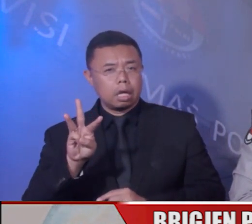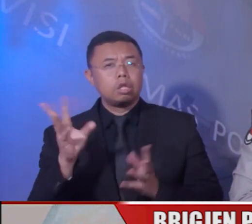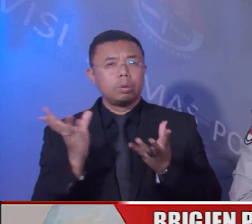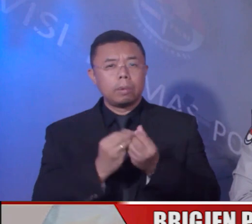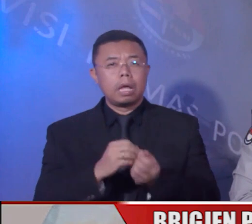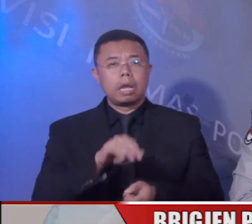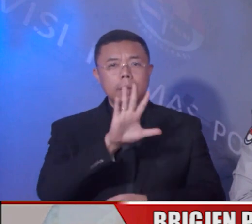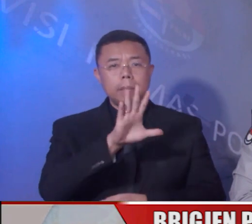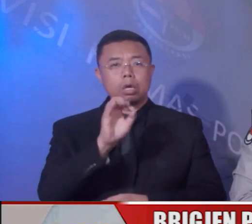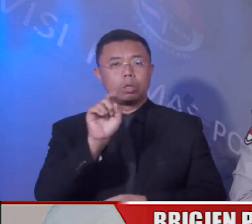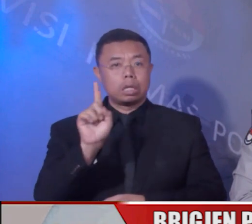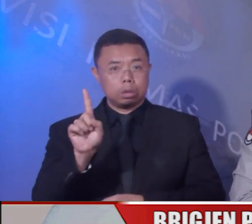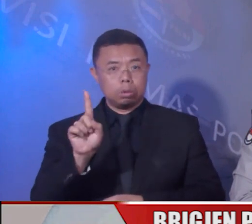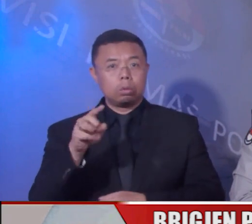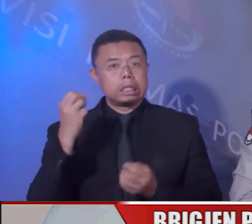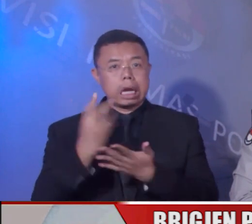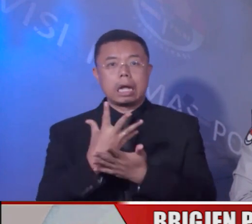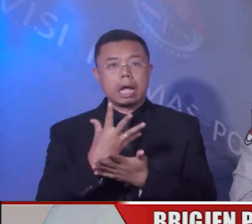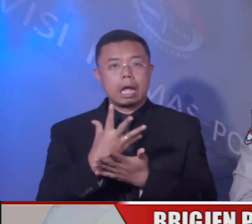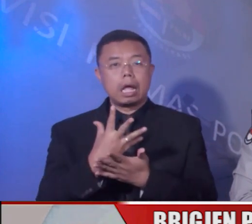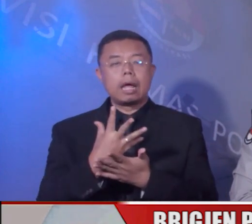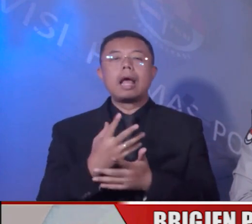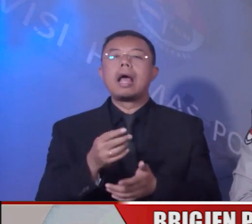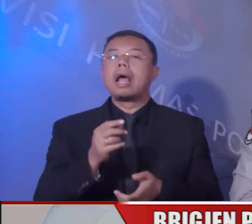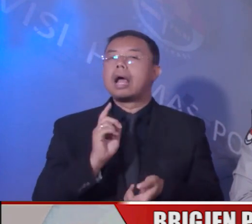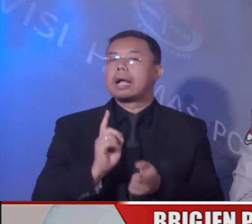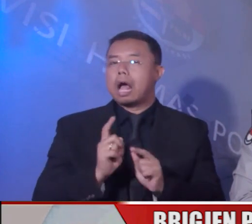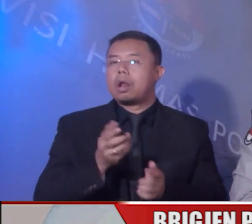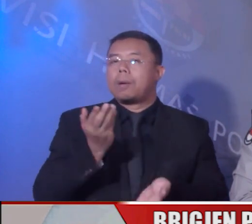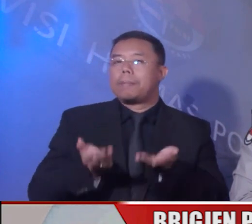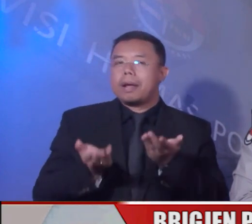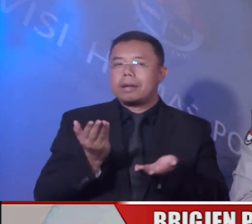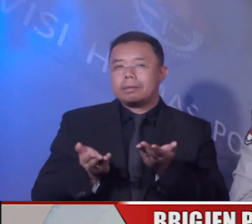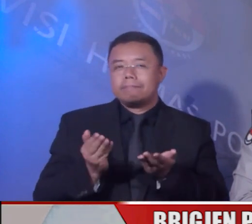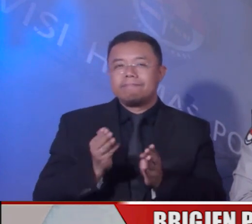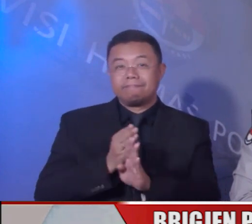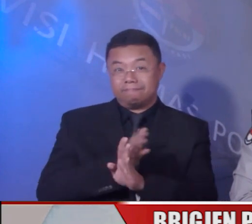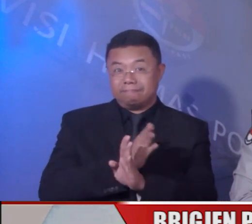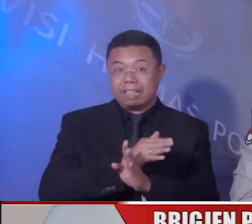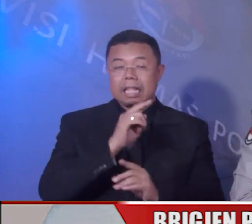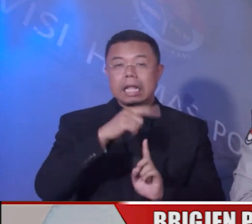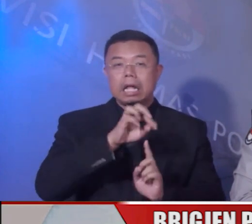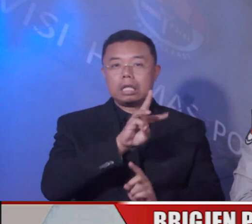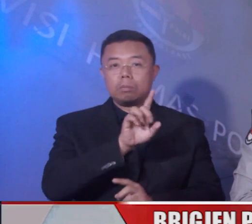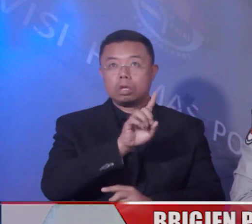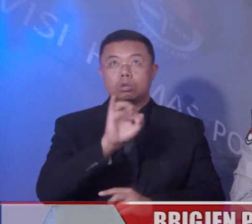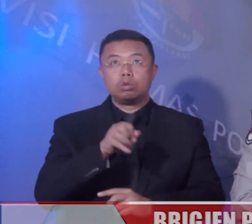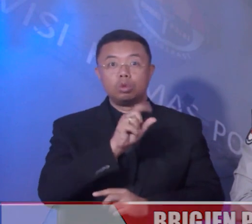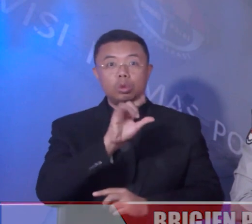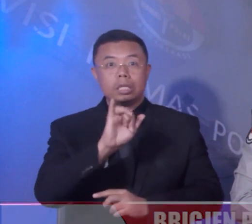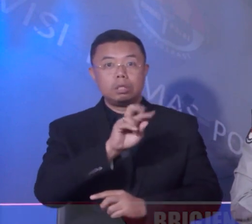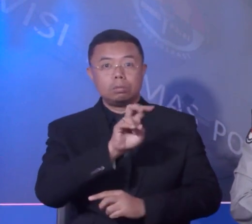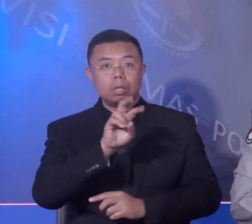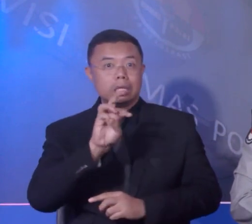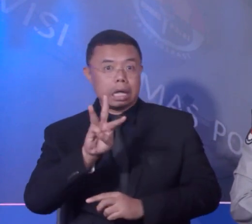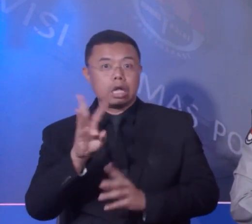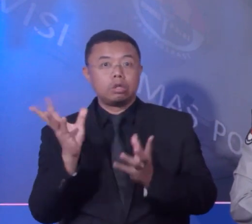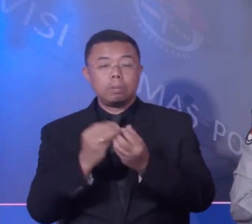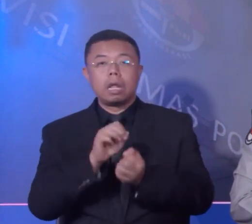sebanyak 51 kejadian Apabila dibandingkan dengan tanggal 31 Juli 2023